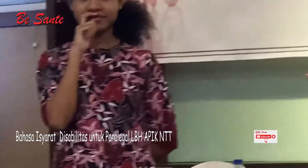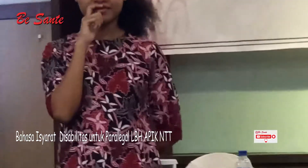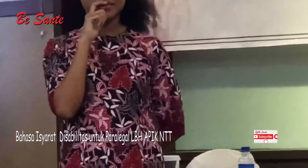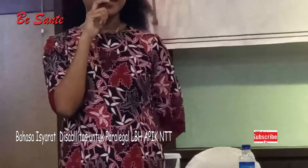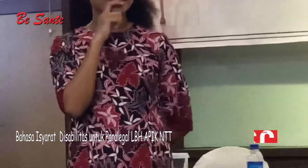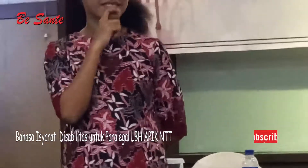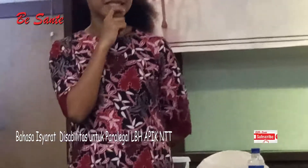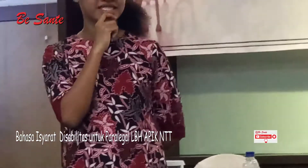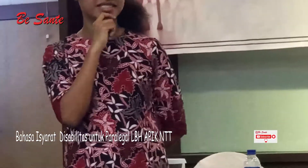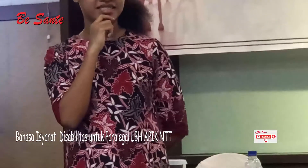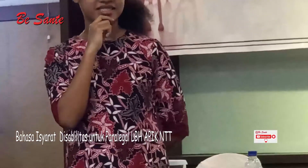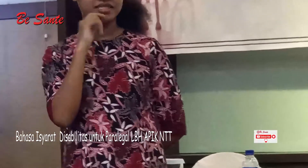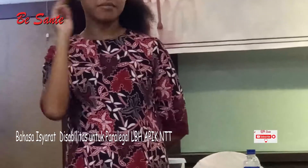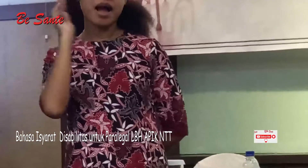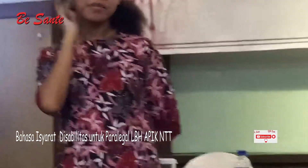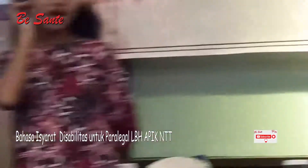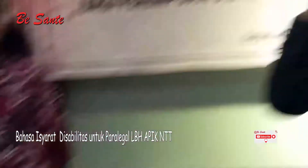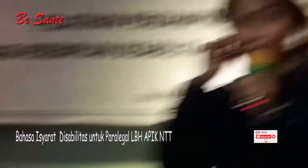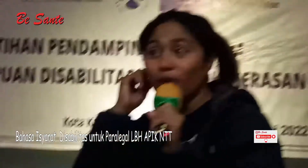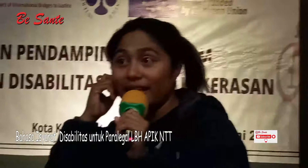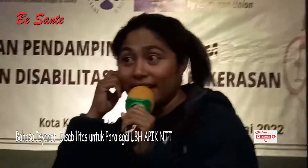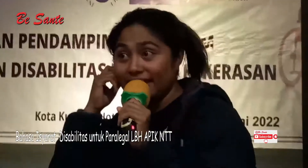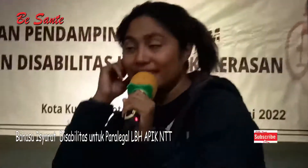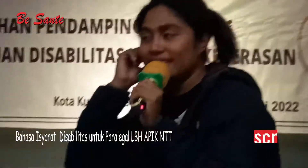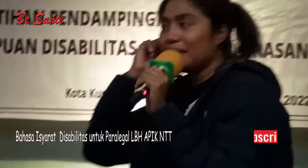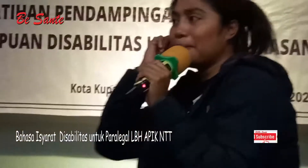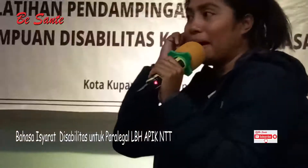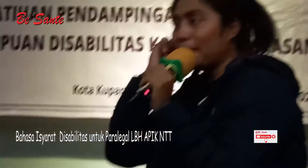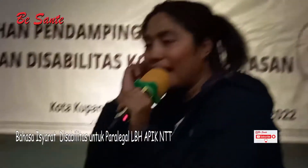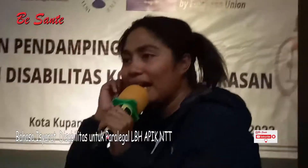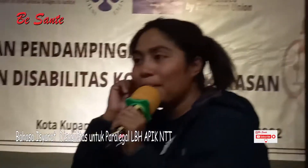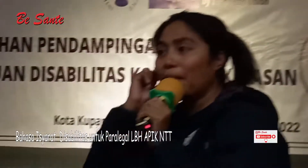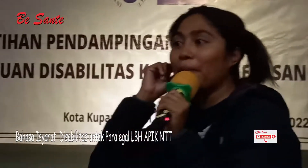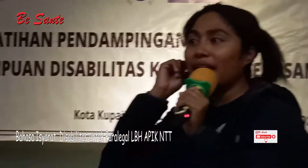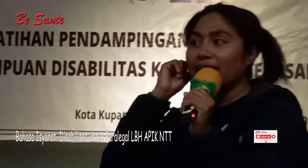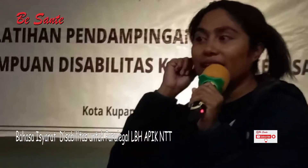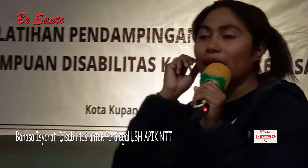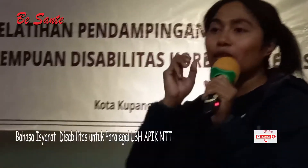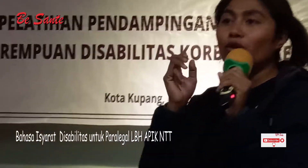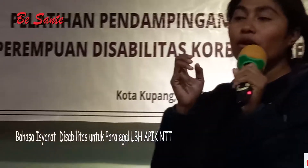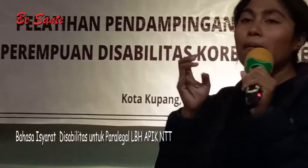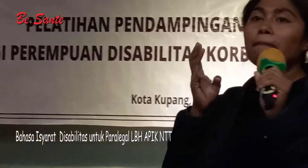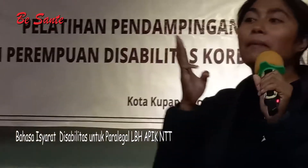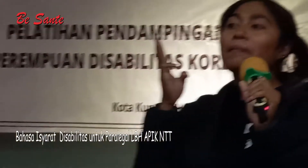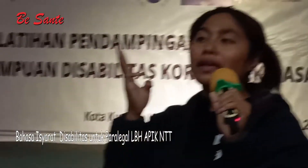Nini. Ah, bisa. Mama, perempuan kan? Anting. Mama pakai anting atau mama pakai